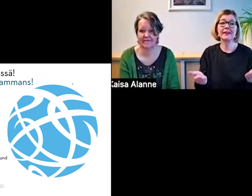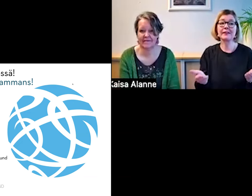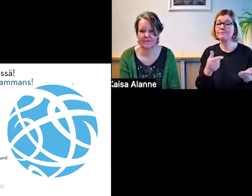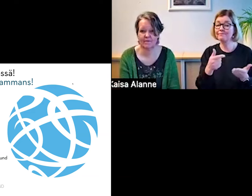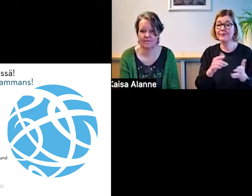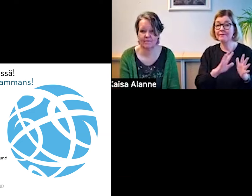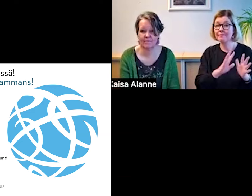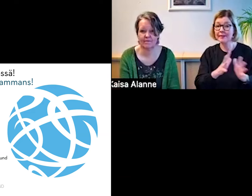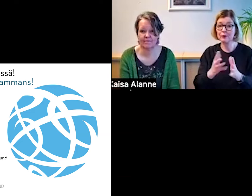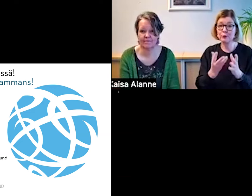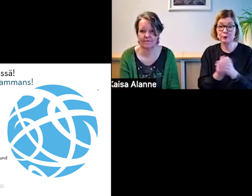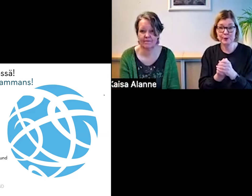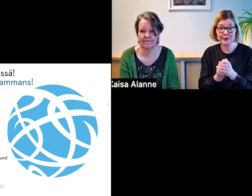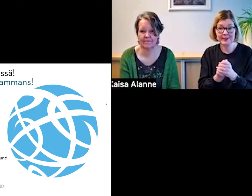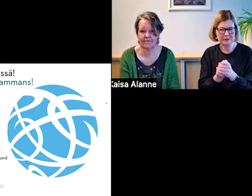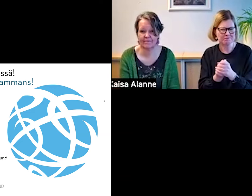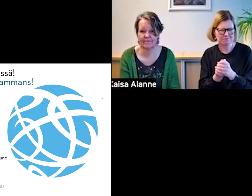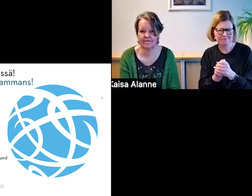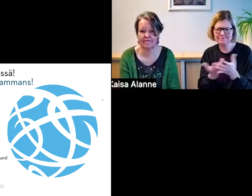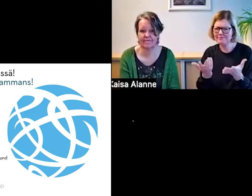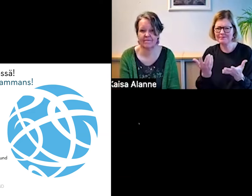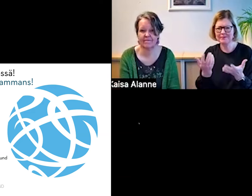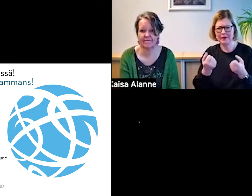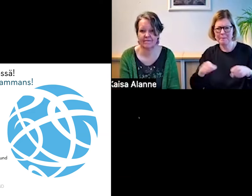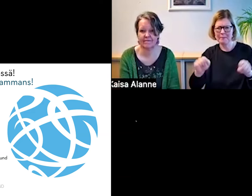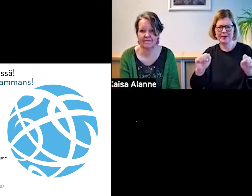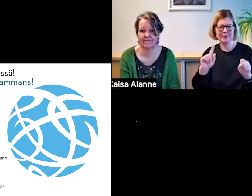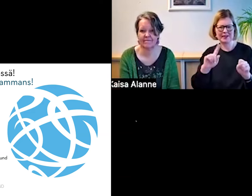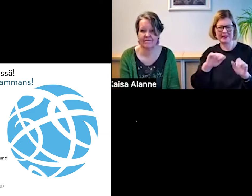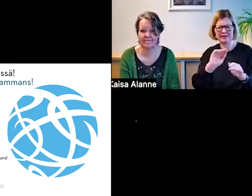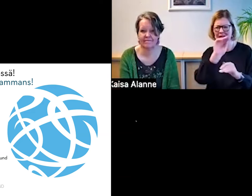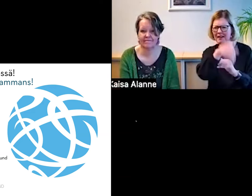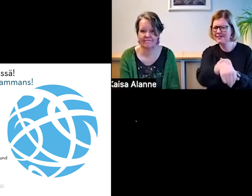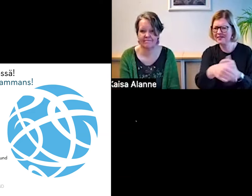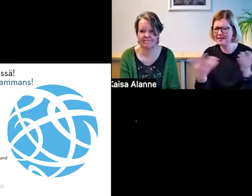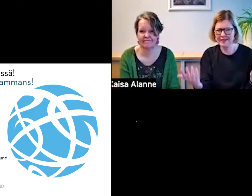Eli nyt esittelemme teille Viitotaan yhdessä